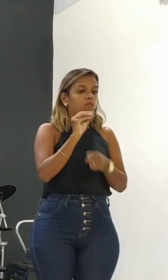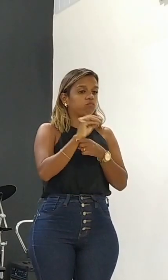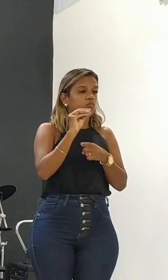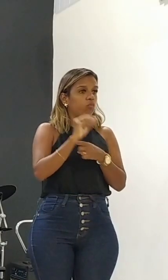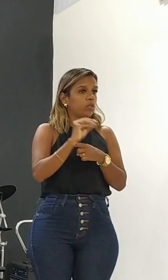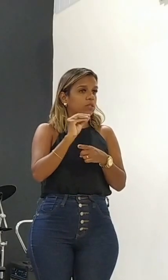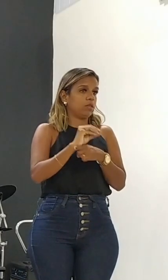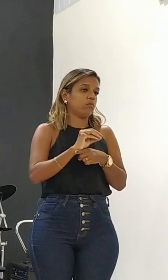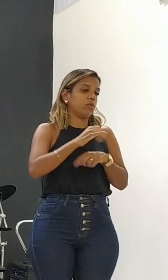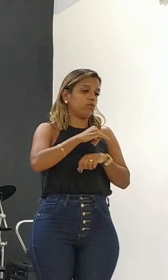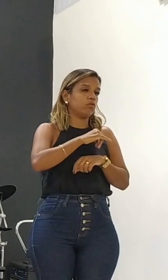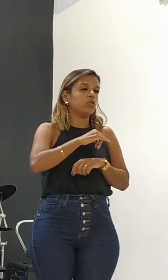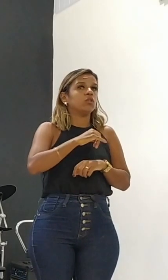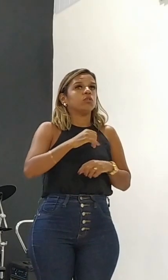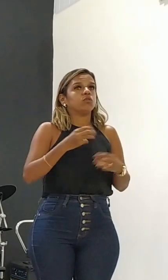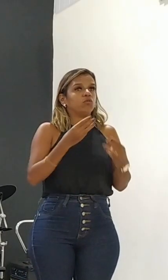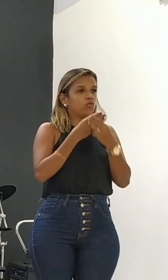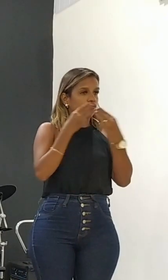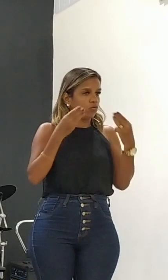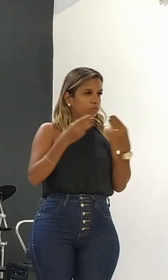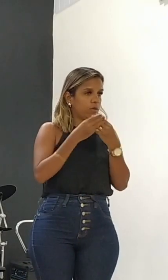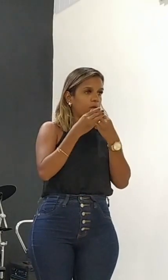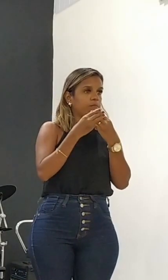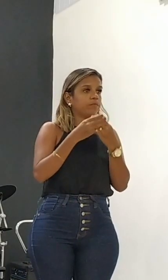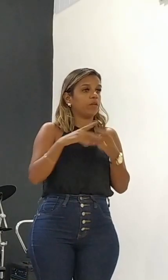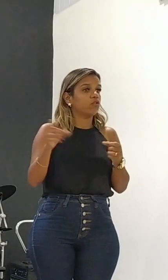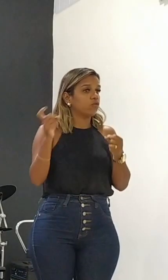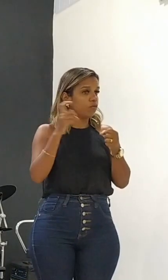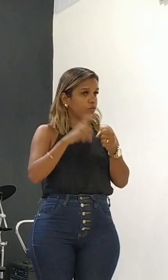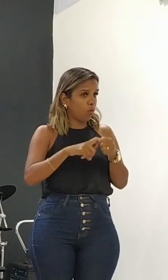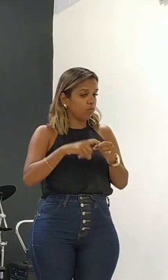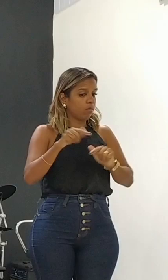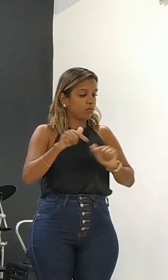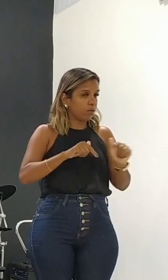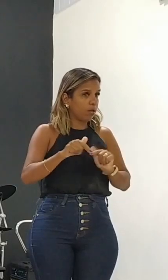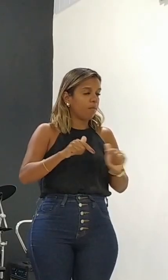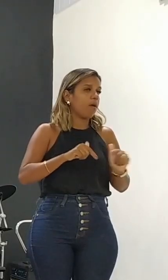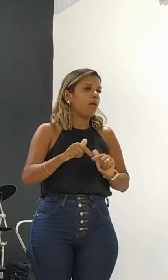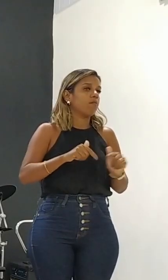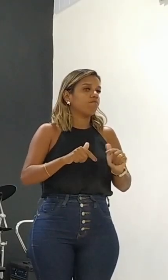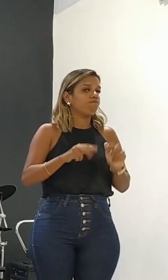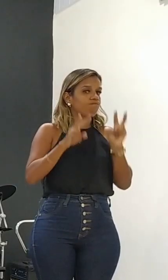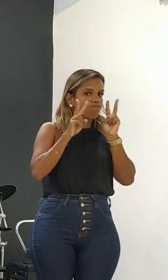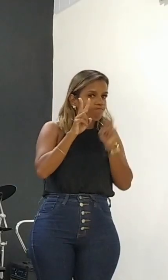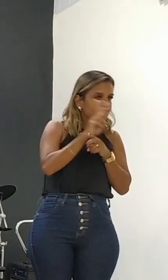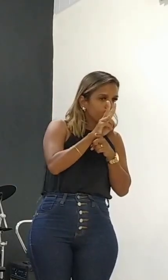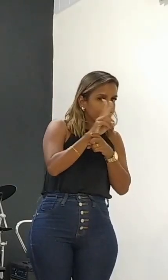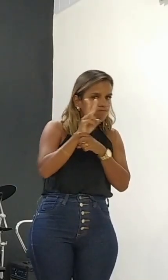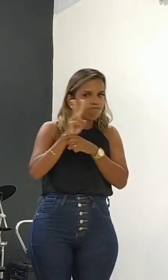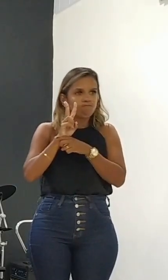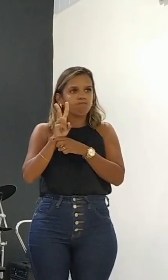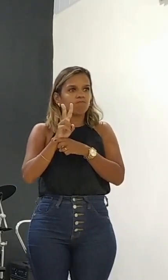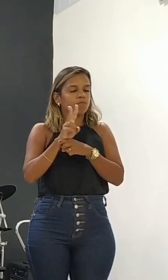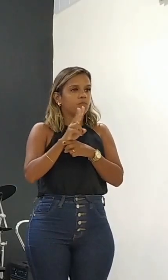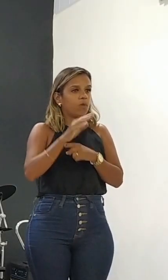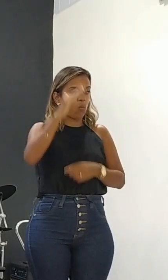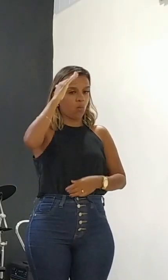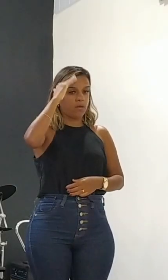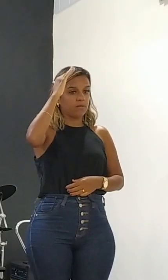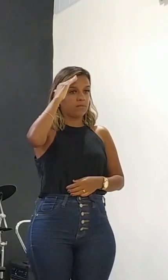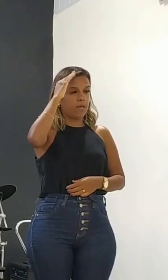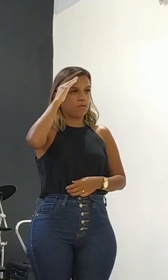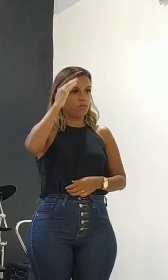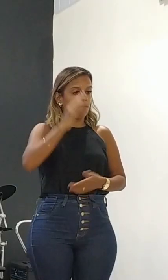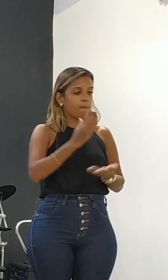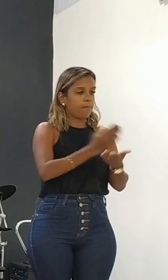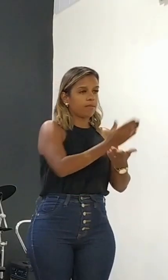de Judá. Veja que eles voltaram para a obra e voltaram mais atentos, colocaram guarda, metade